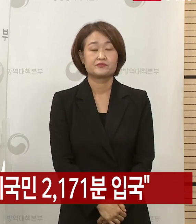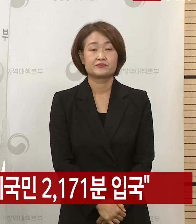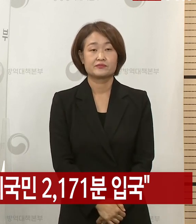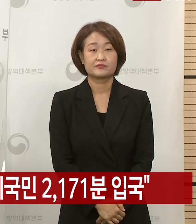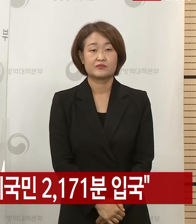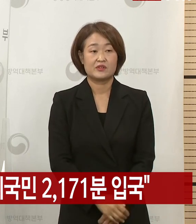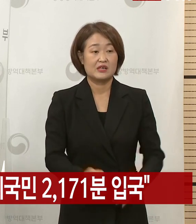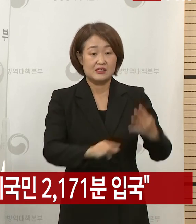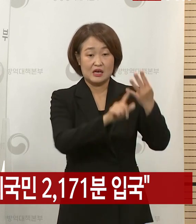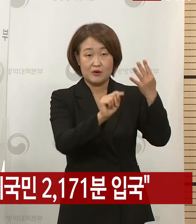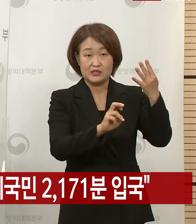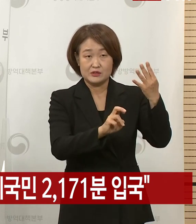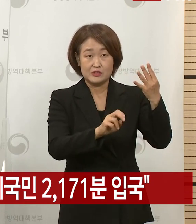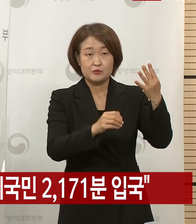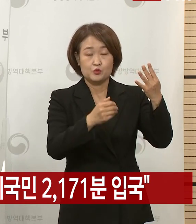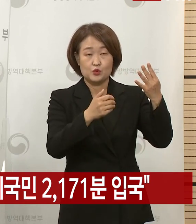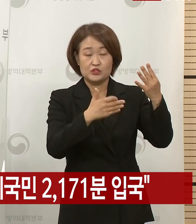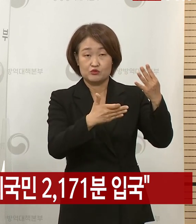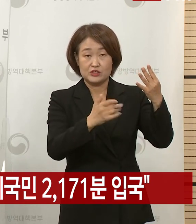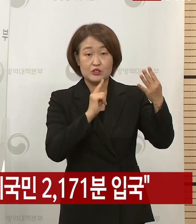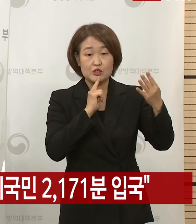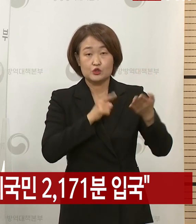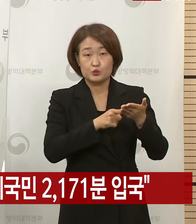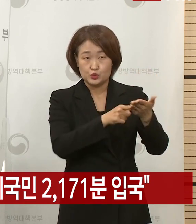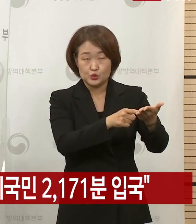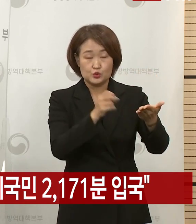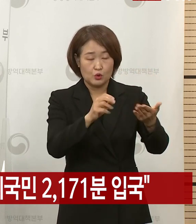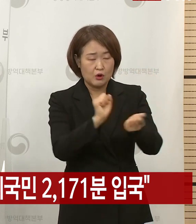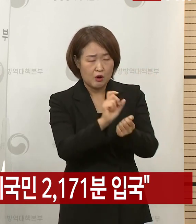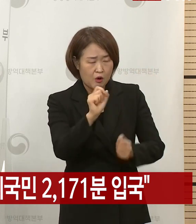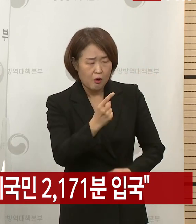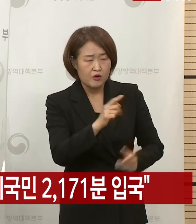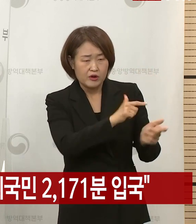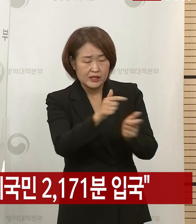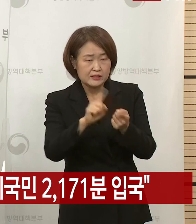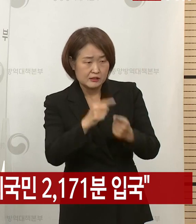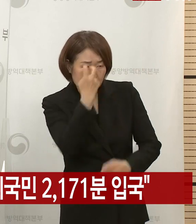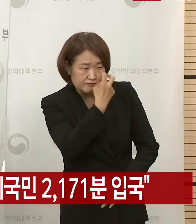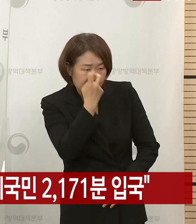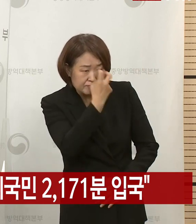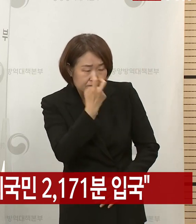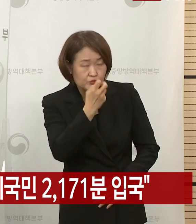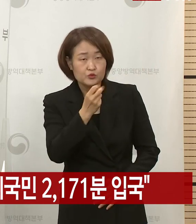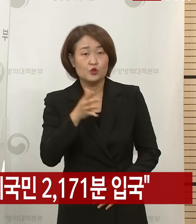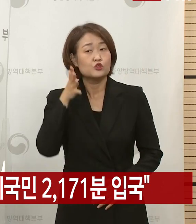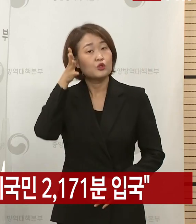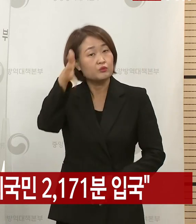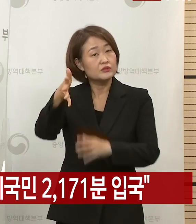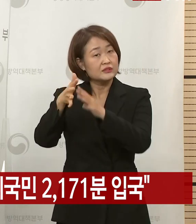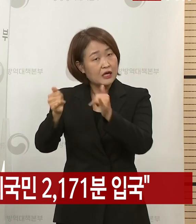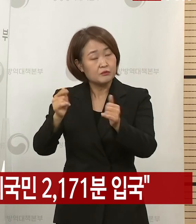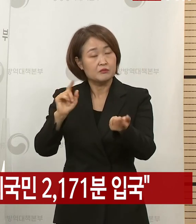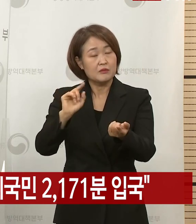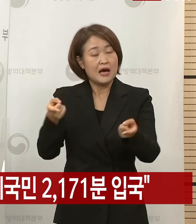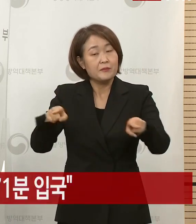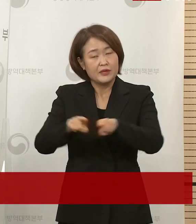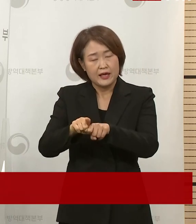방역당국은 4월 22일 신고를 접수하고 역학조사 및 검사를 실시하였으며 전문가